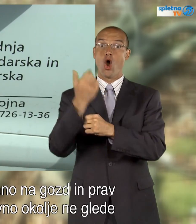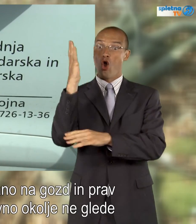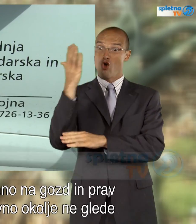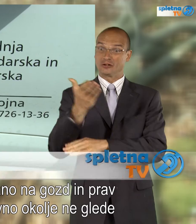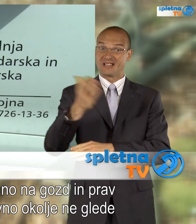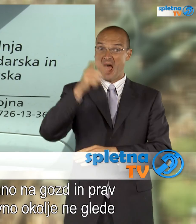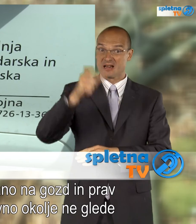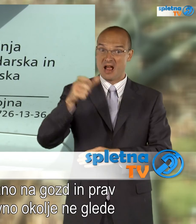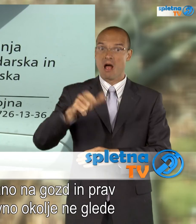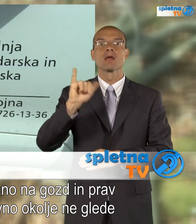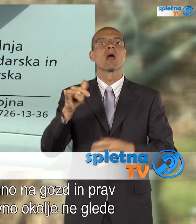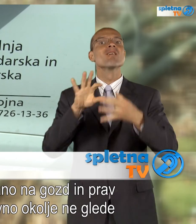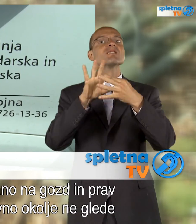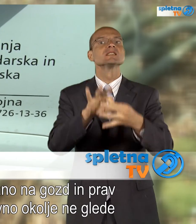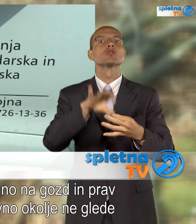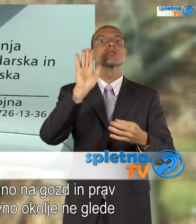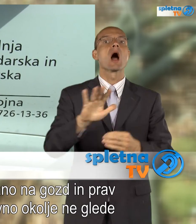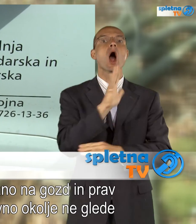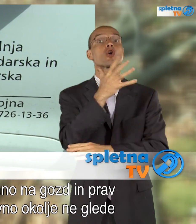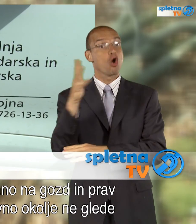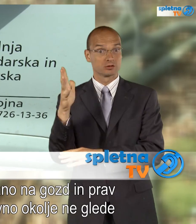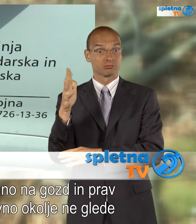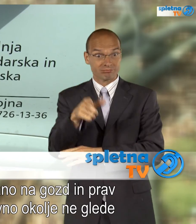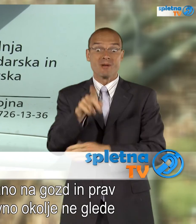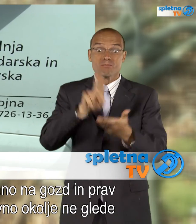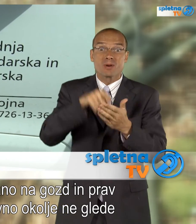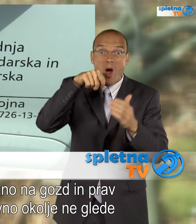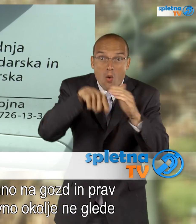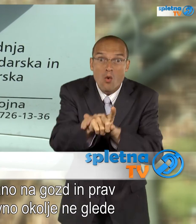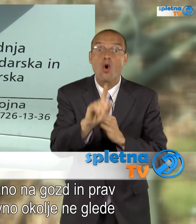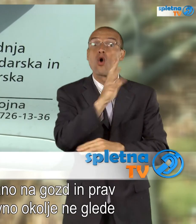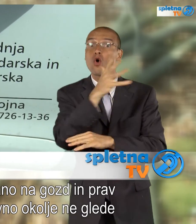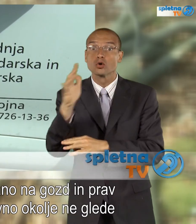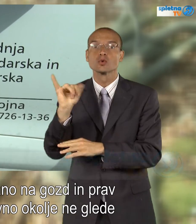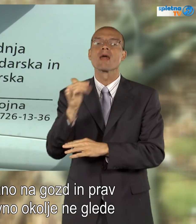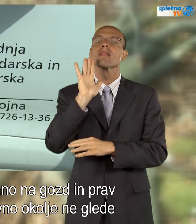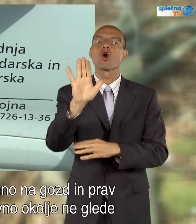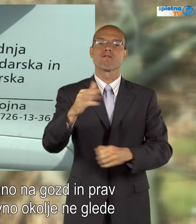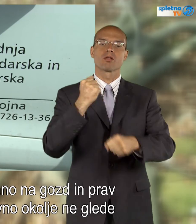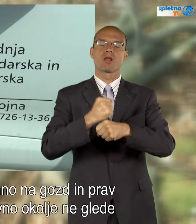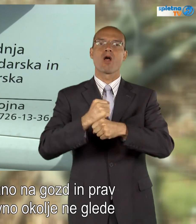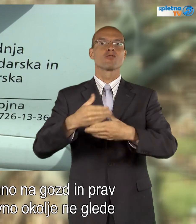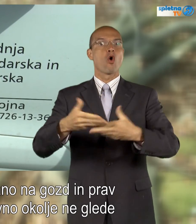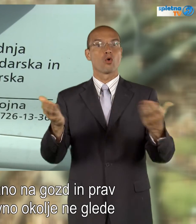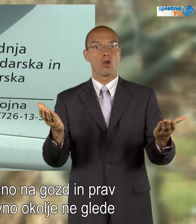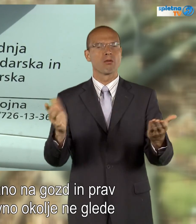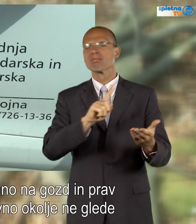Delo gozdarja je vezano na gost in prav gost je njegovo delovno okolje, ne glede na letni čas in vremenske